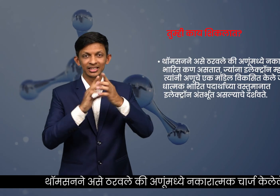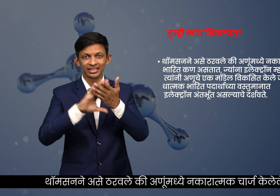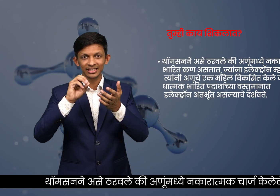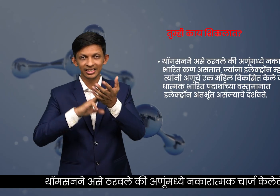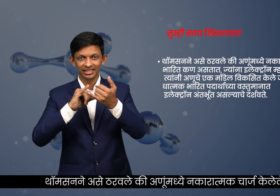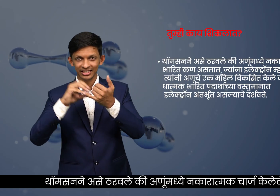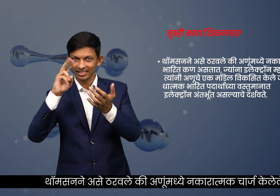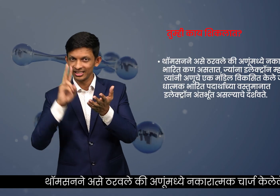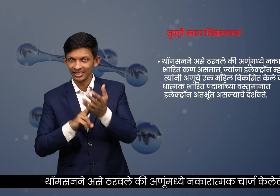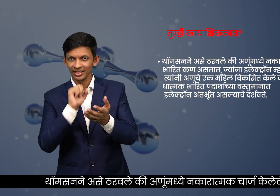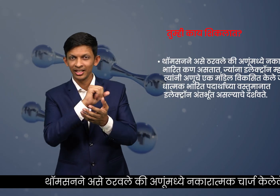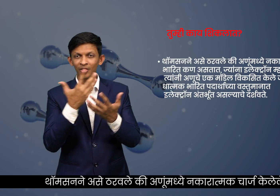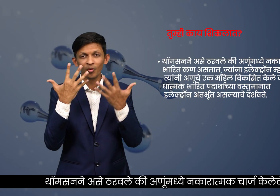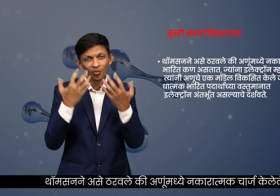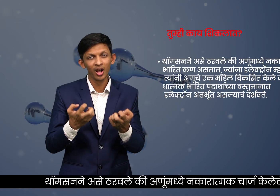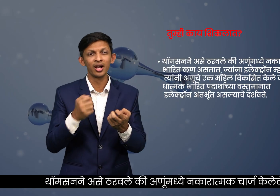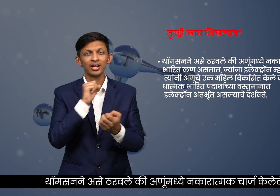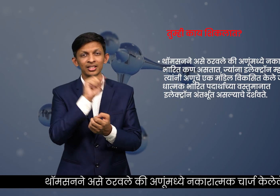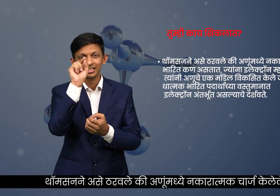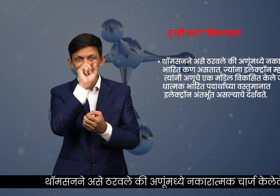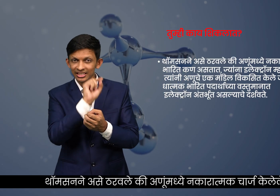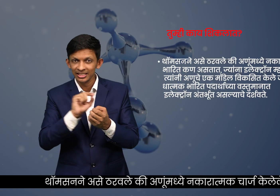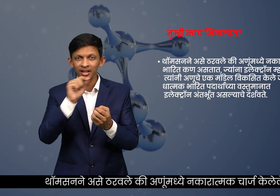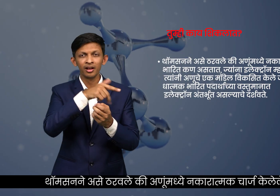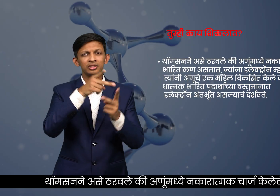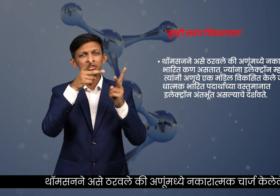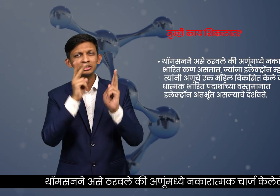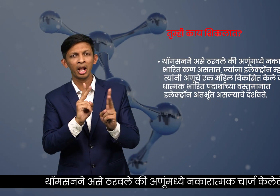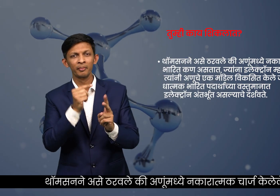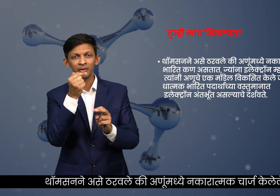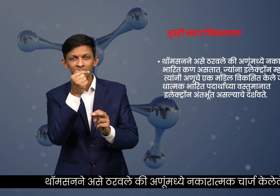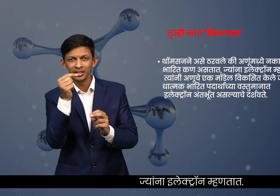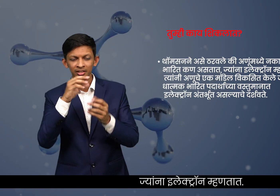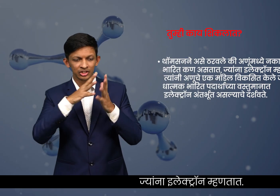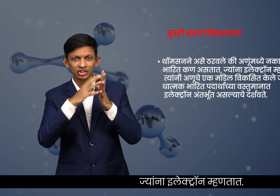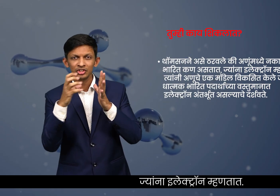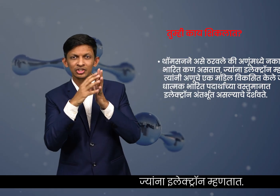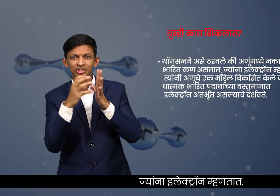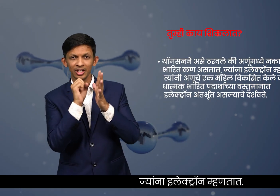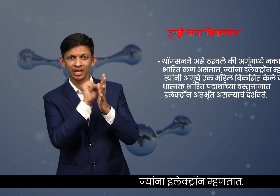थॉमसने असे ठरवले की अणूमध्ये नकारात्मक चार्ज केलेले कण असतात, ज्यांना इलेक्ट्रॉन म्हणतात.